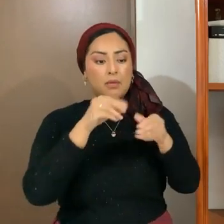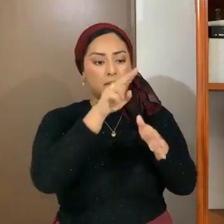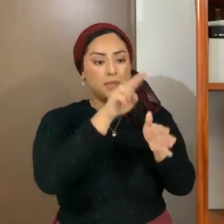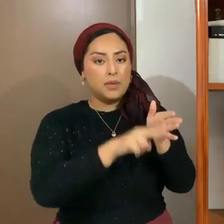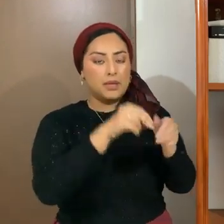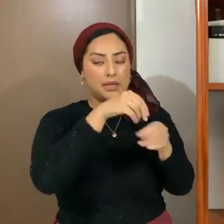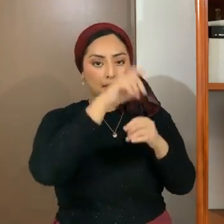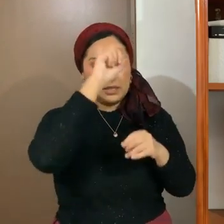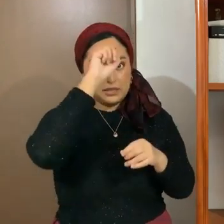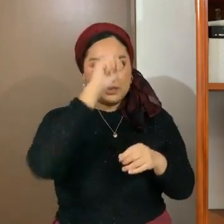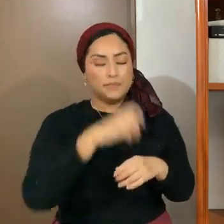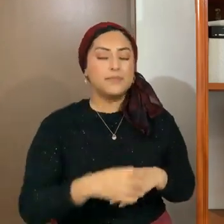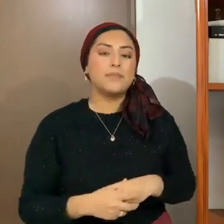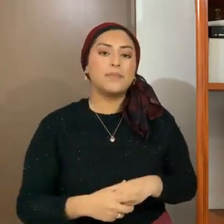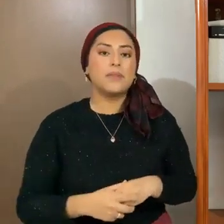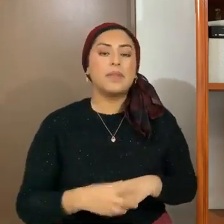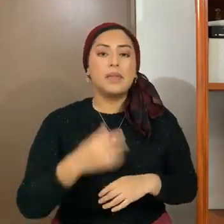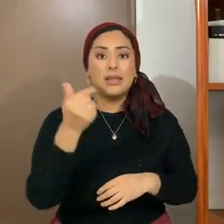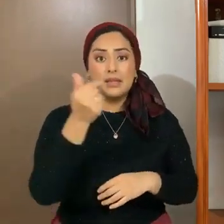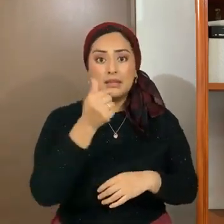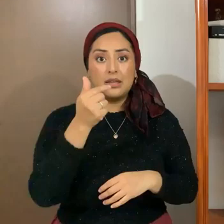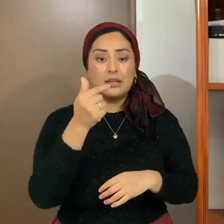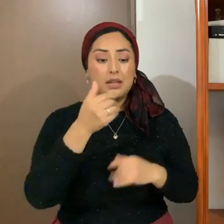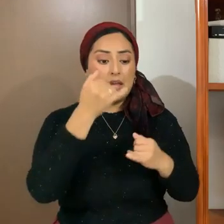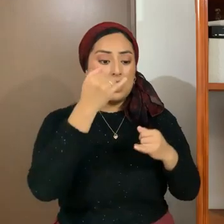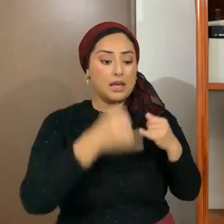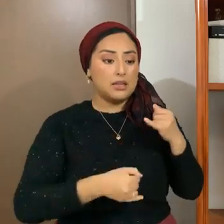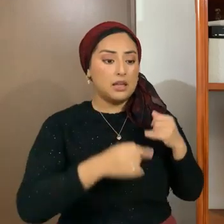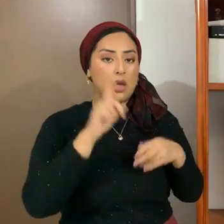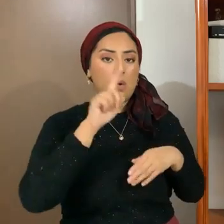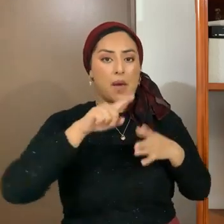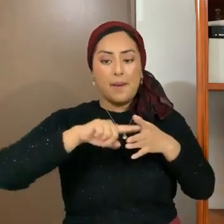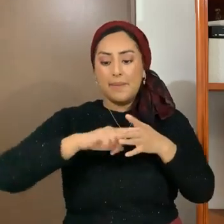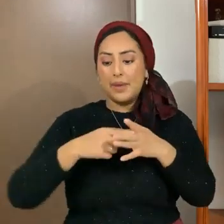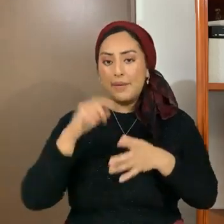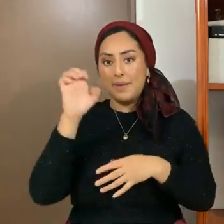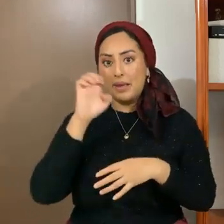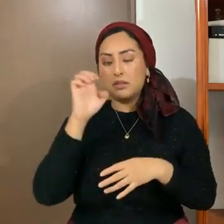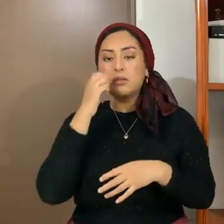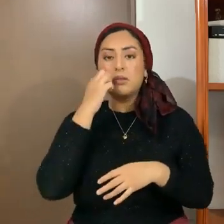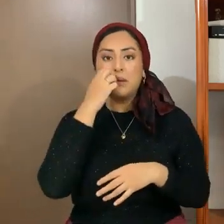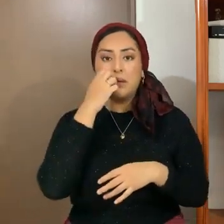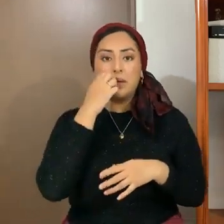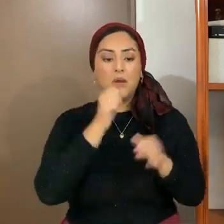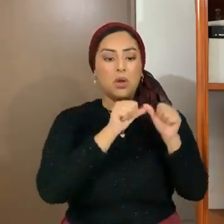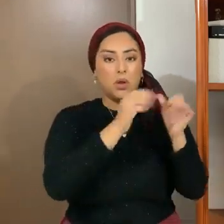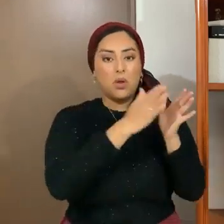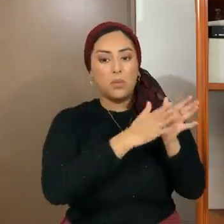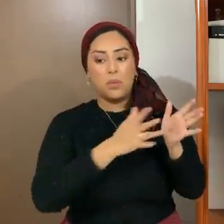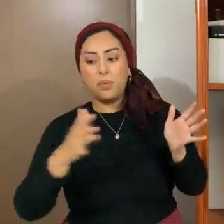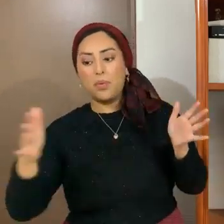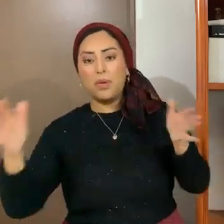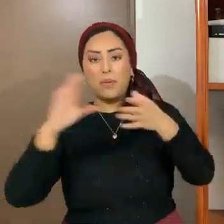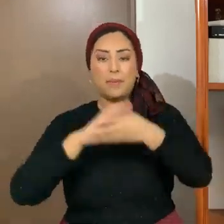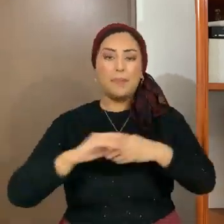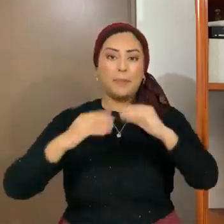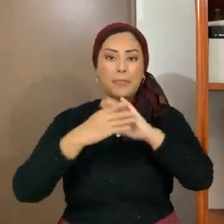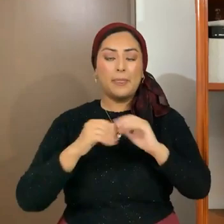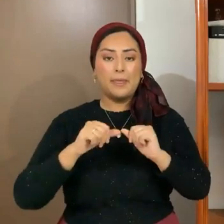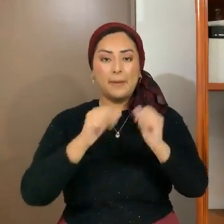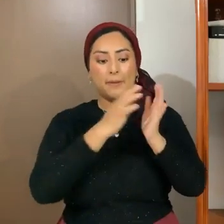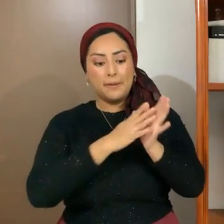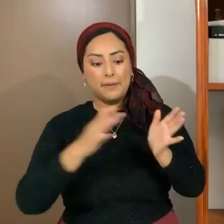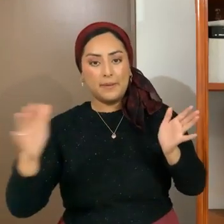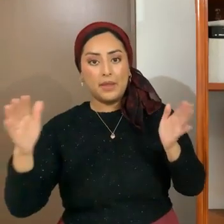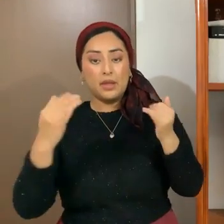Egipto. Entonces, Génesis termina donde inicia Shemot. Estamos en una continuidad. En este libro, en